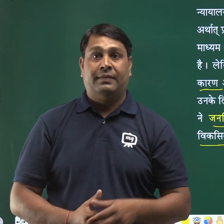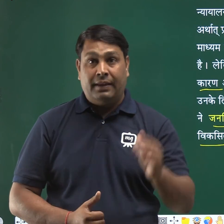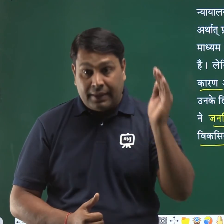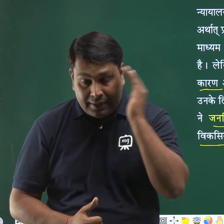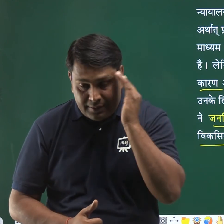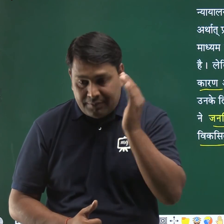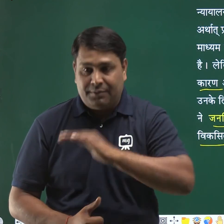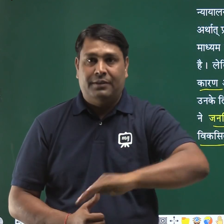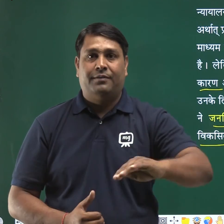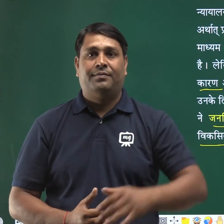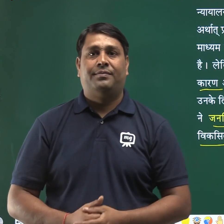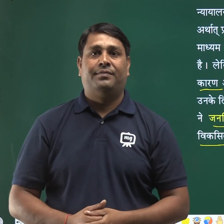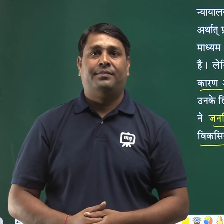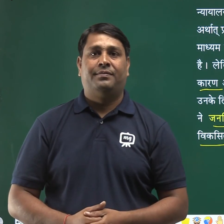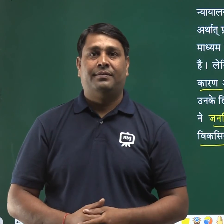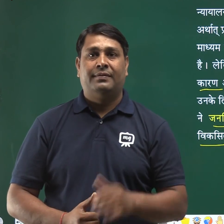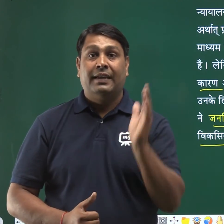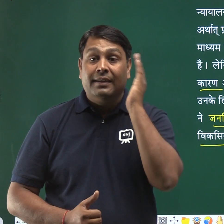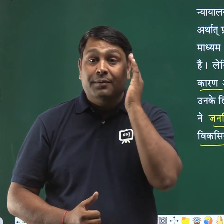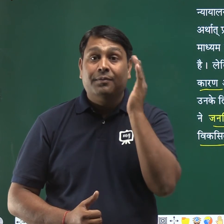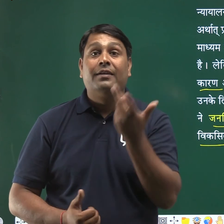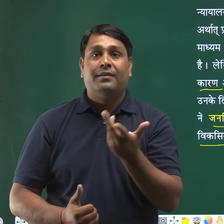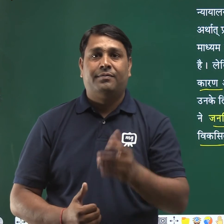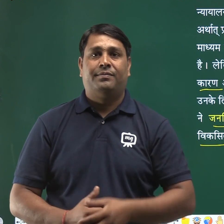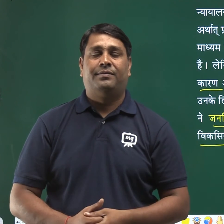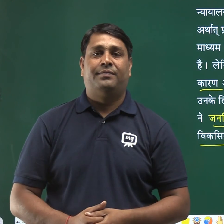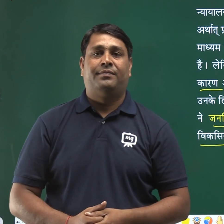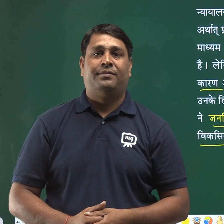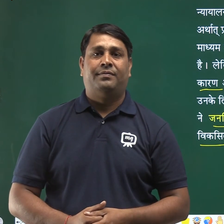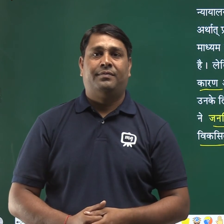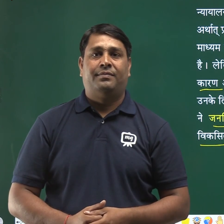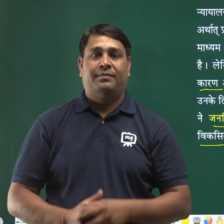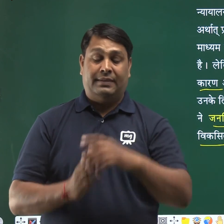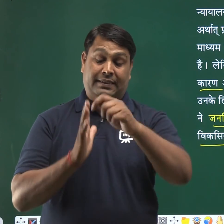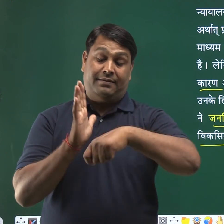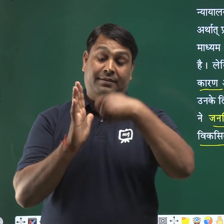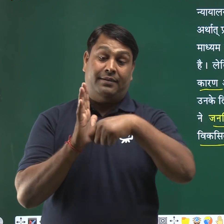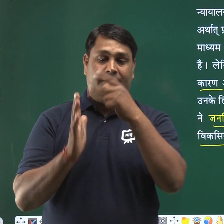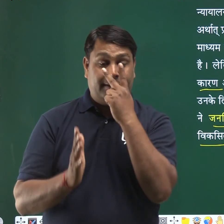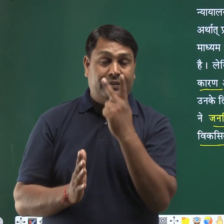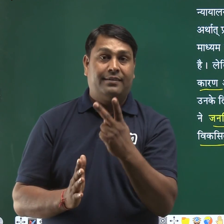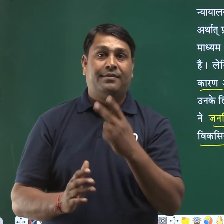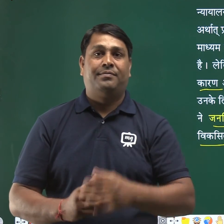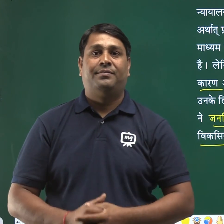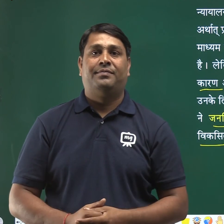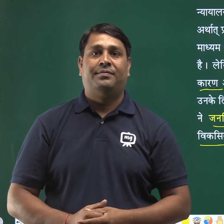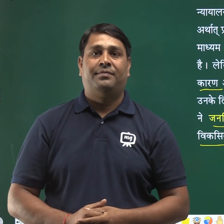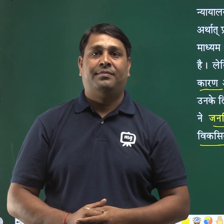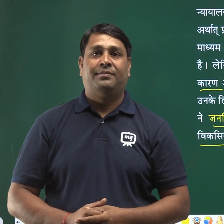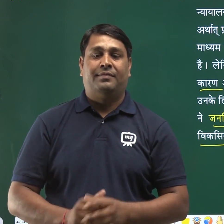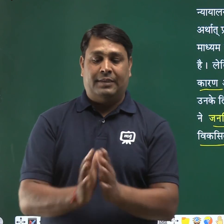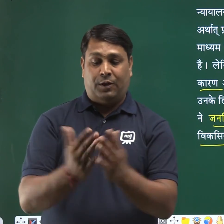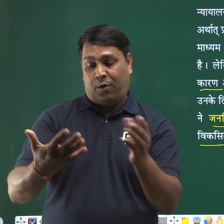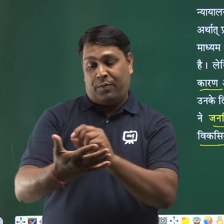समझे बच्चों? समझ में आया? इस वीडियो को देखना, कॉपी